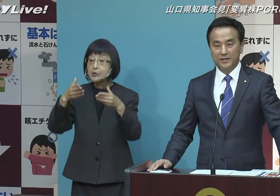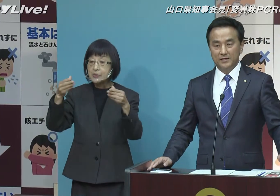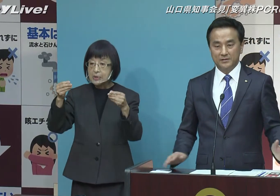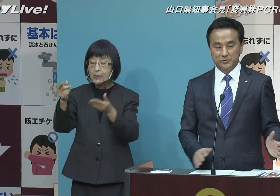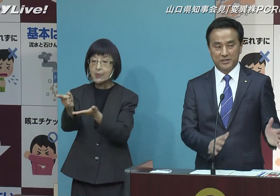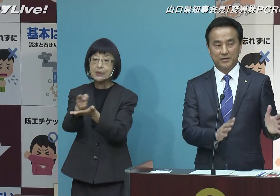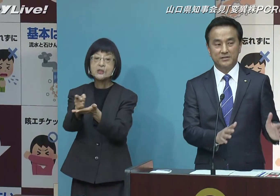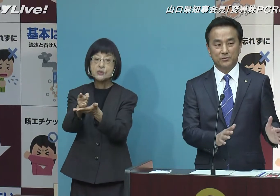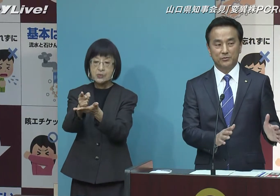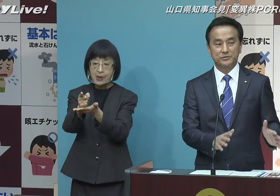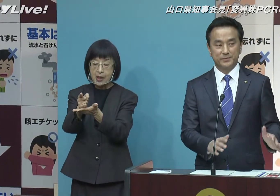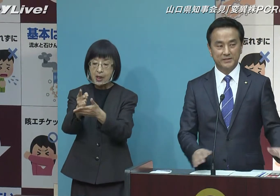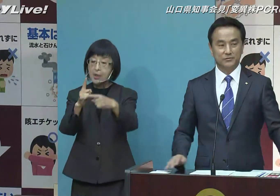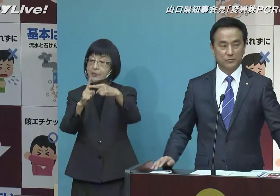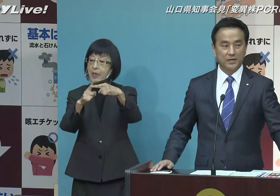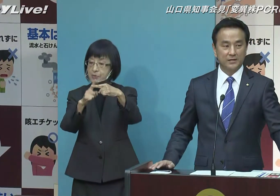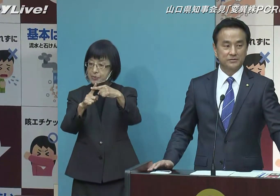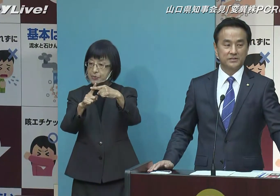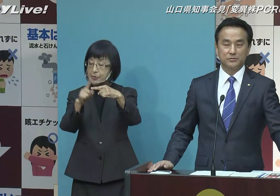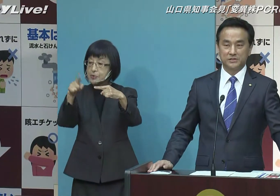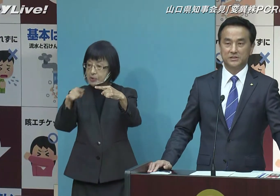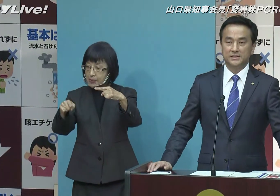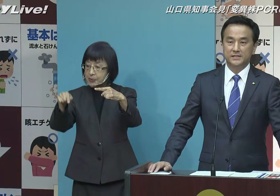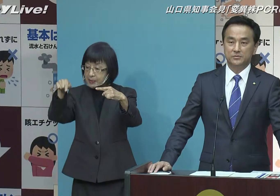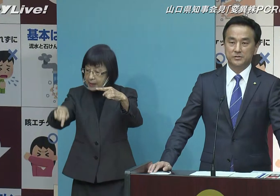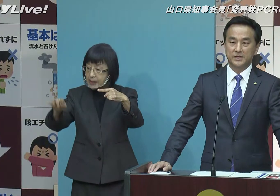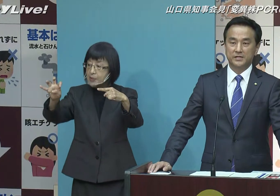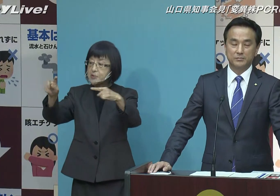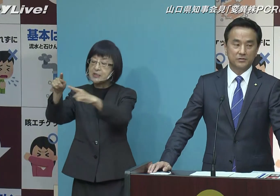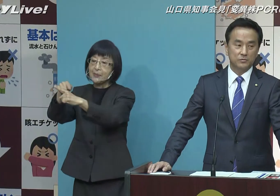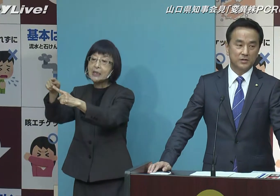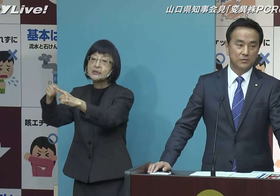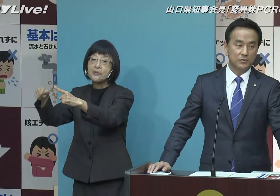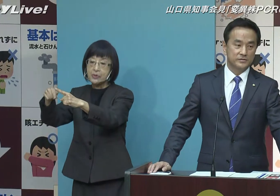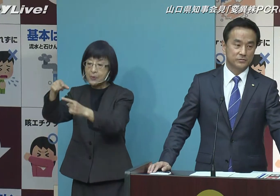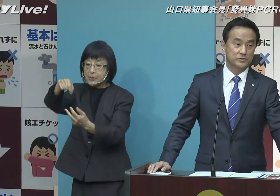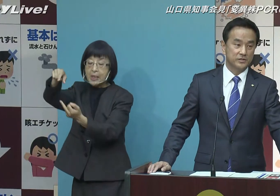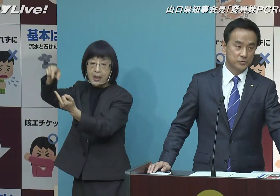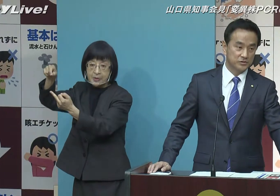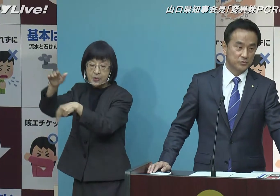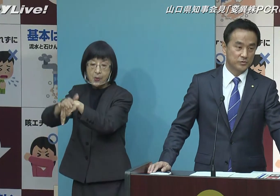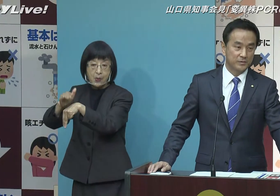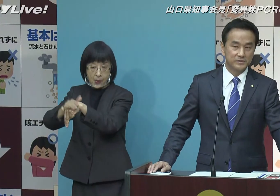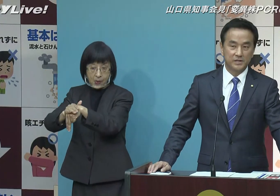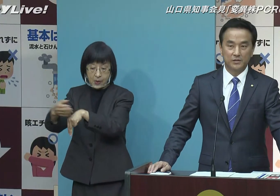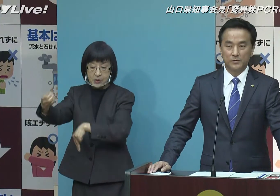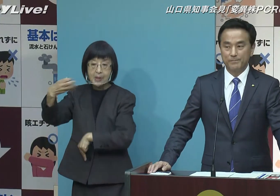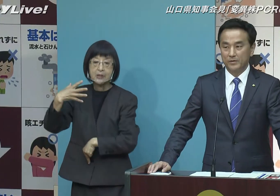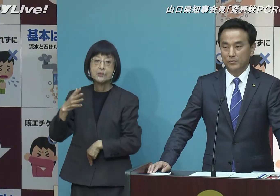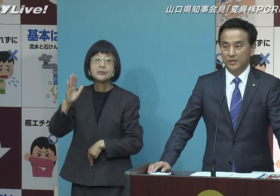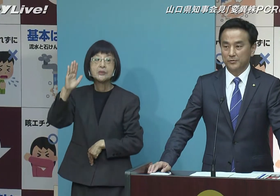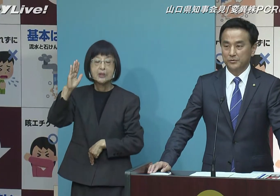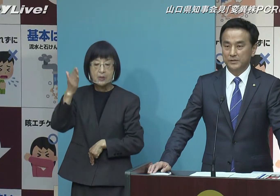では陽性が分かった人の 40% は確認してほしい、そうした変異株かどうかのチェックをしてほしいということでありますけ